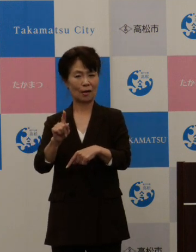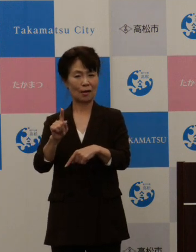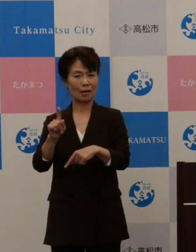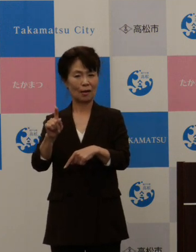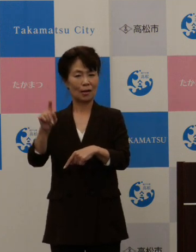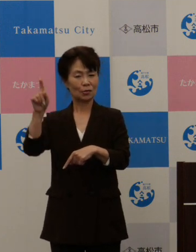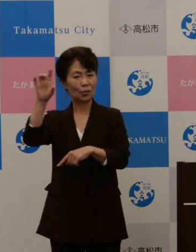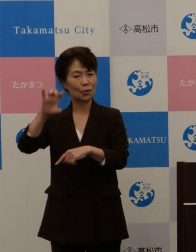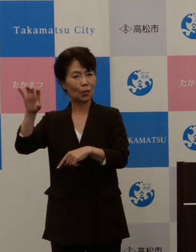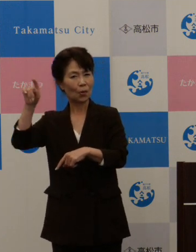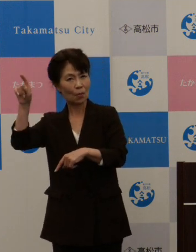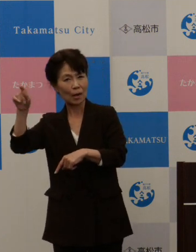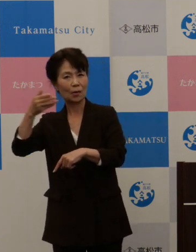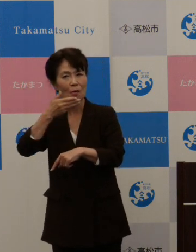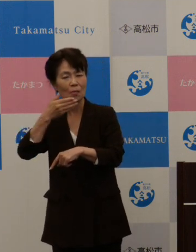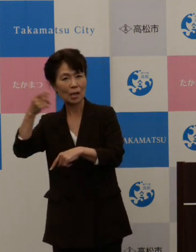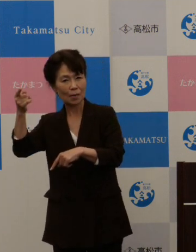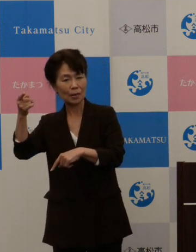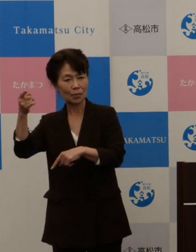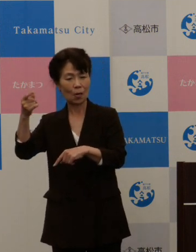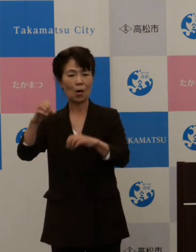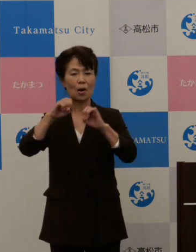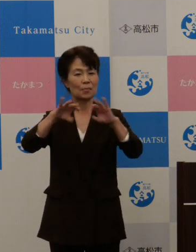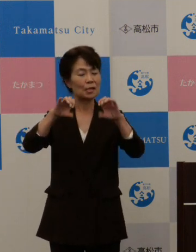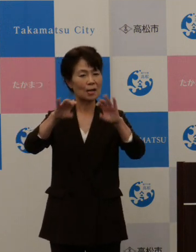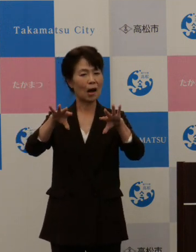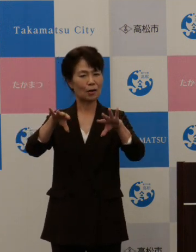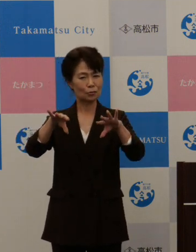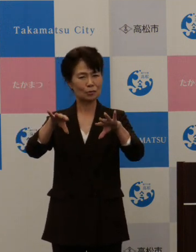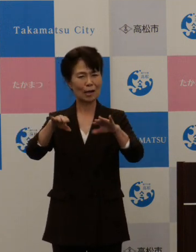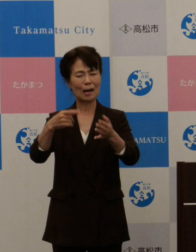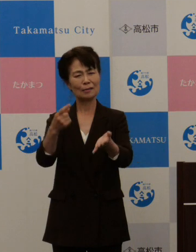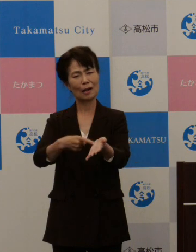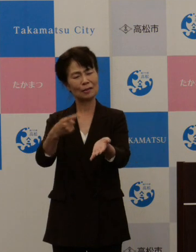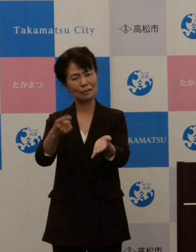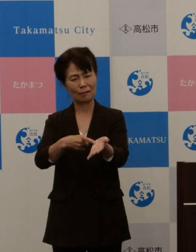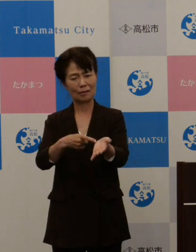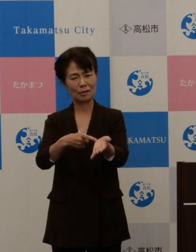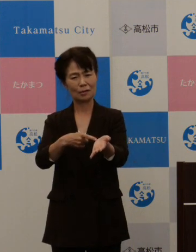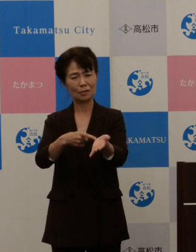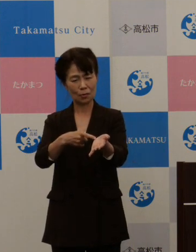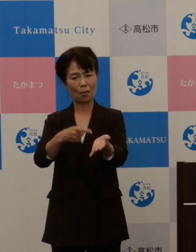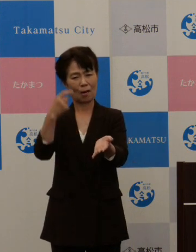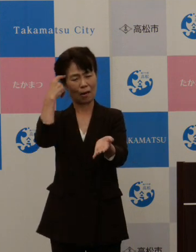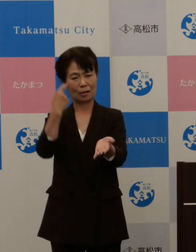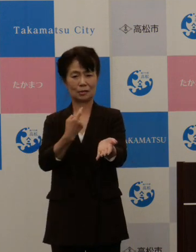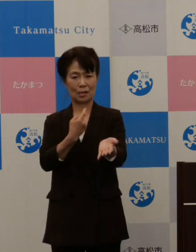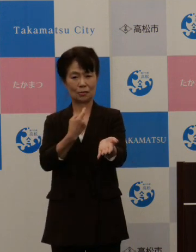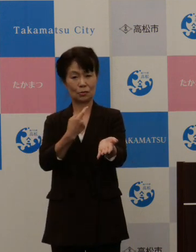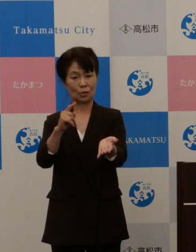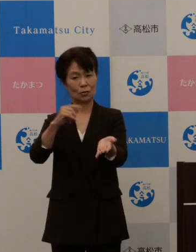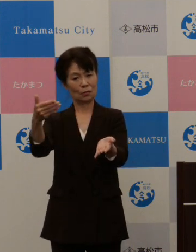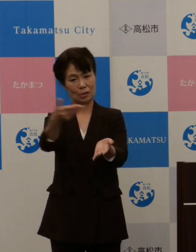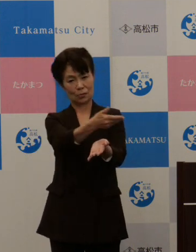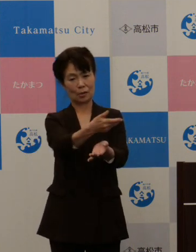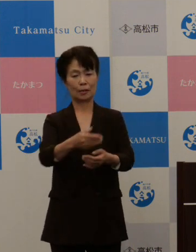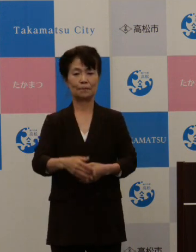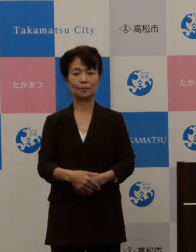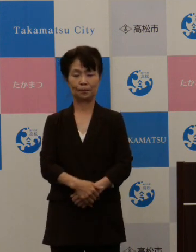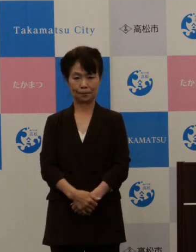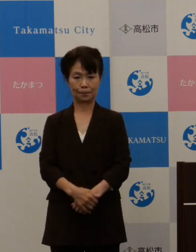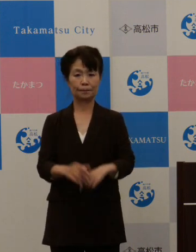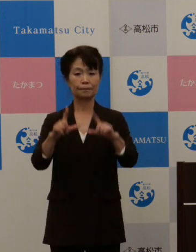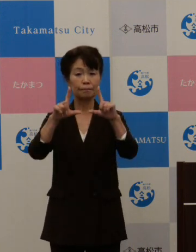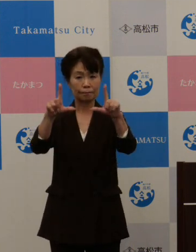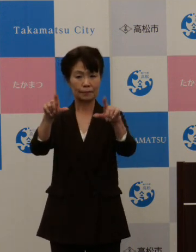その理念的なものの PR、周知が足りないんではないかというふうに感じていますが、その辺はいかがですか。 はい、